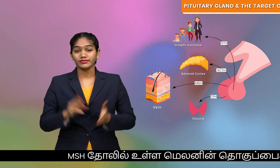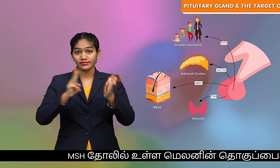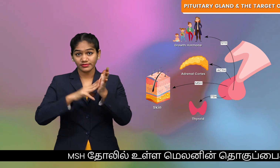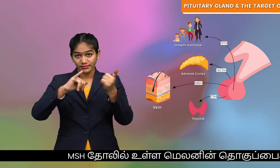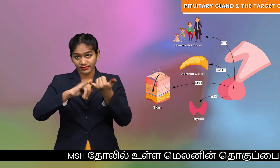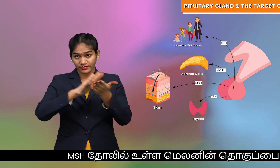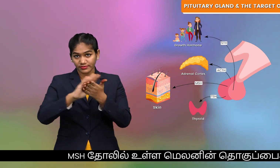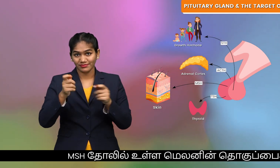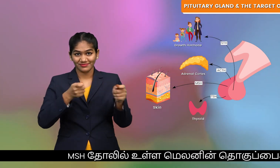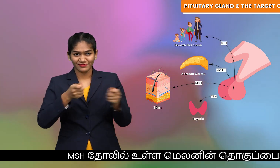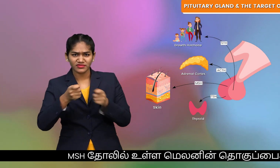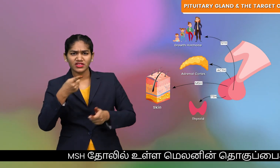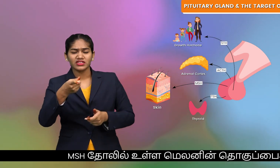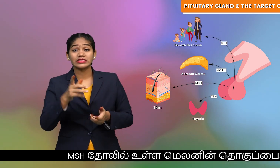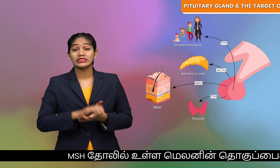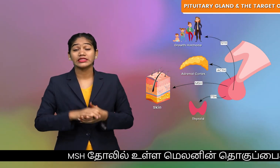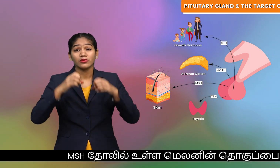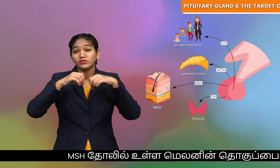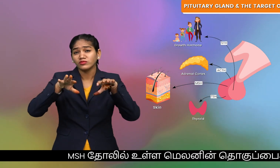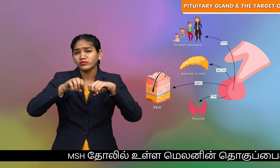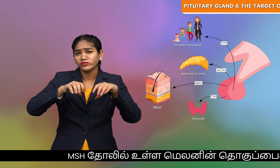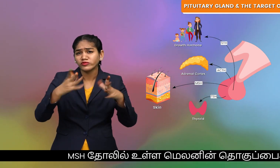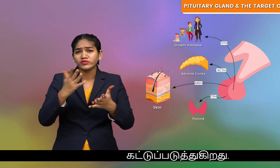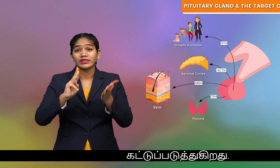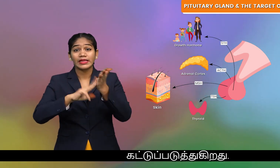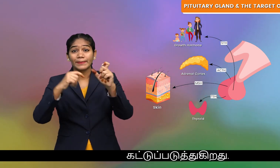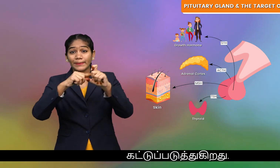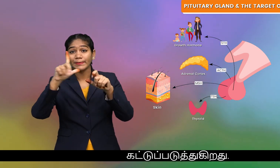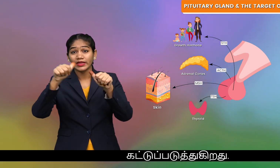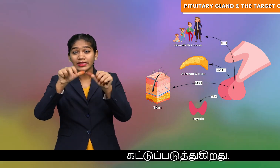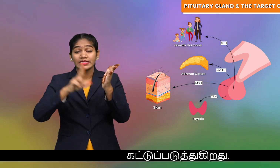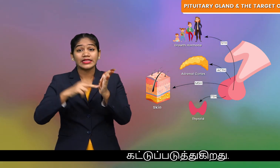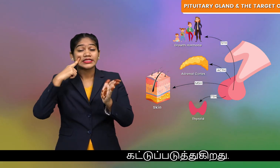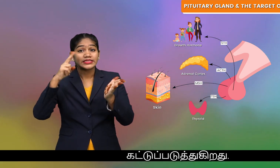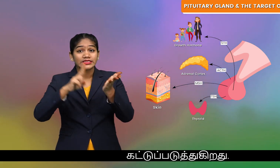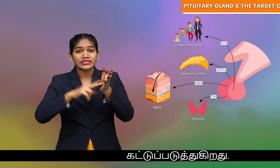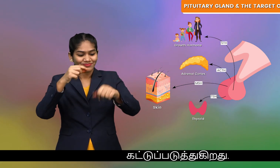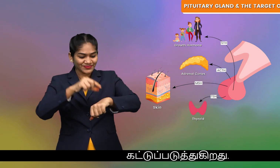MSH தோலில் உள்ள மெலனின் தொகுப்பை கட்டுப்படுத்துகிறது.